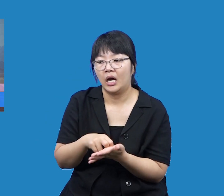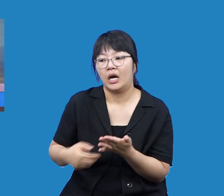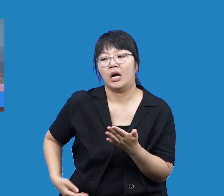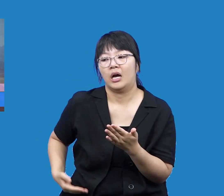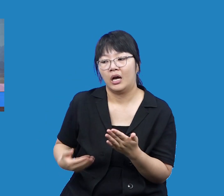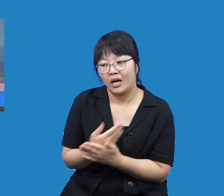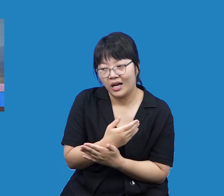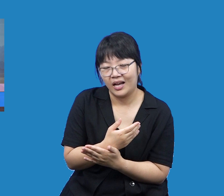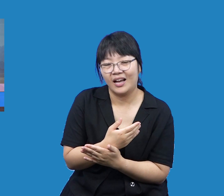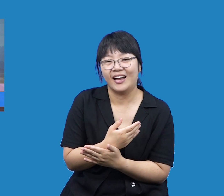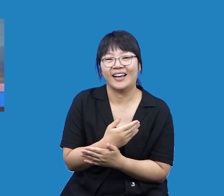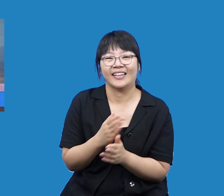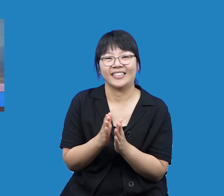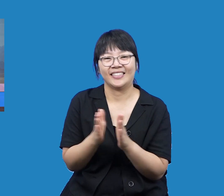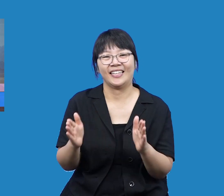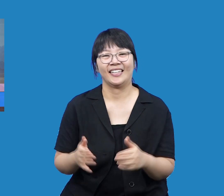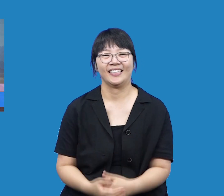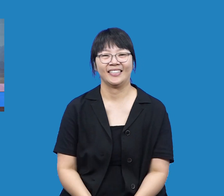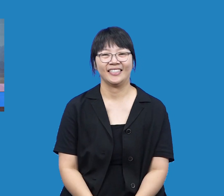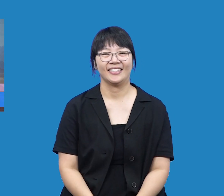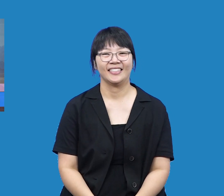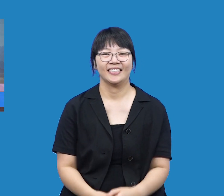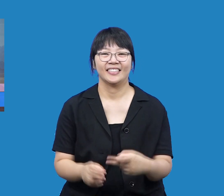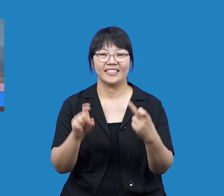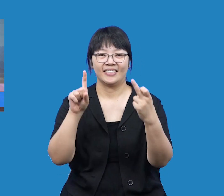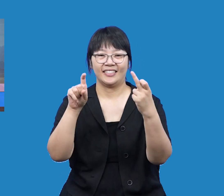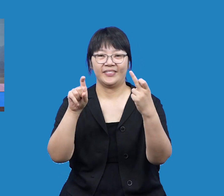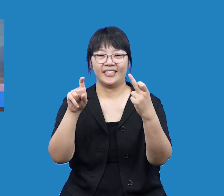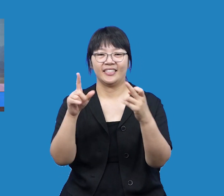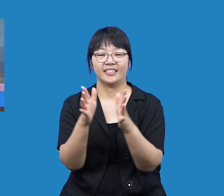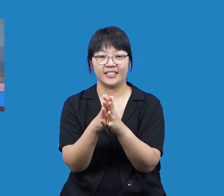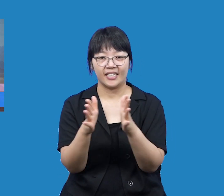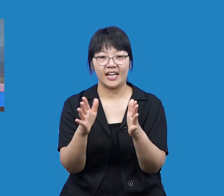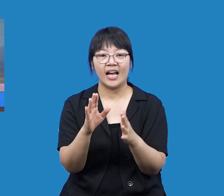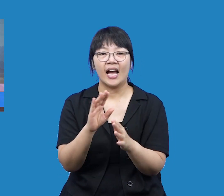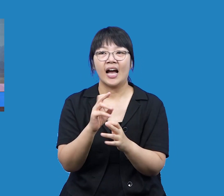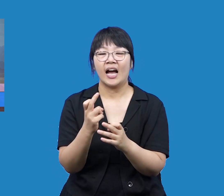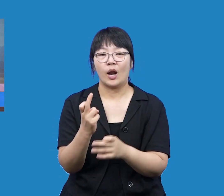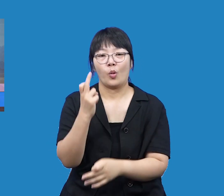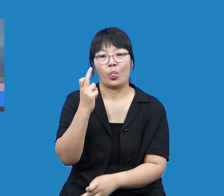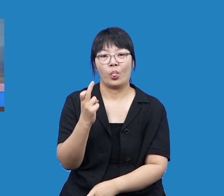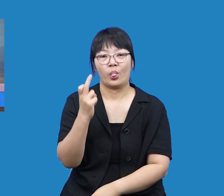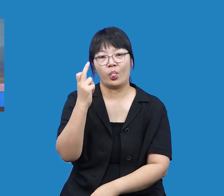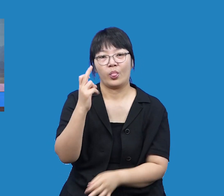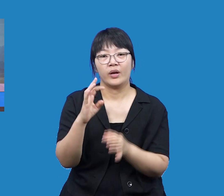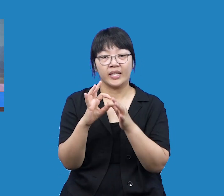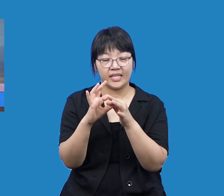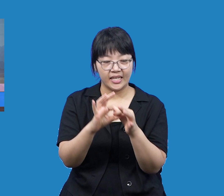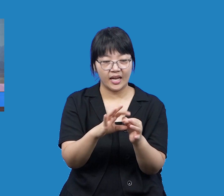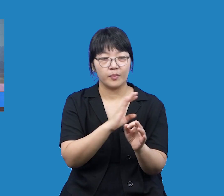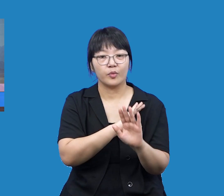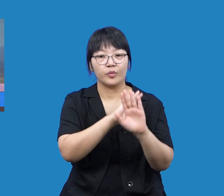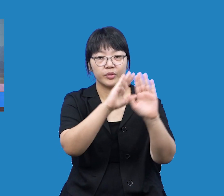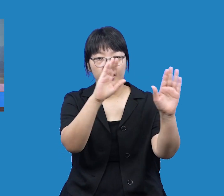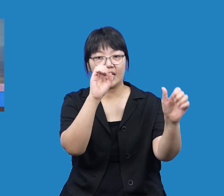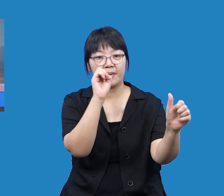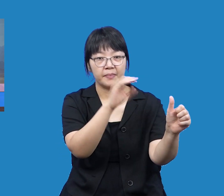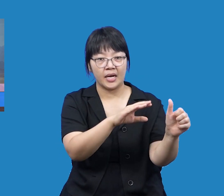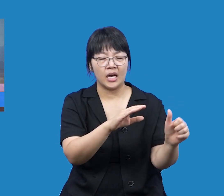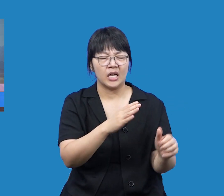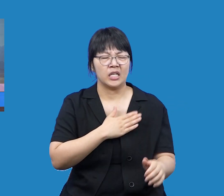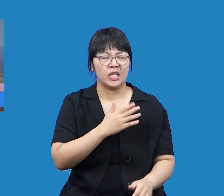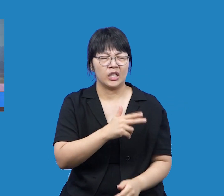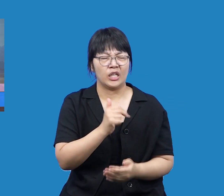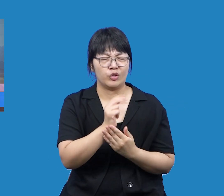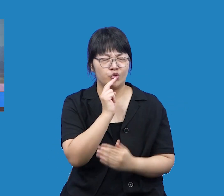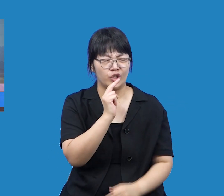11절은 아론의 회개를 보여줍니다. 같이 읽겠습니다. 11절 시작. 아론이 이에 모세에게 이르되 내